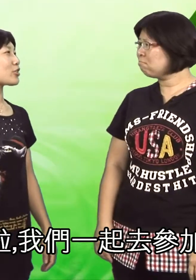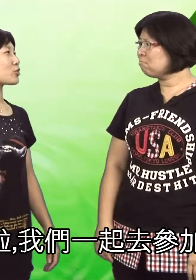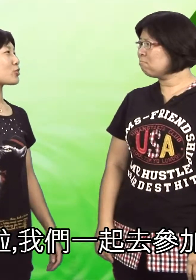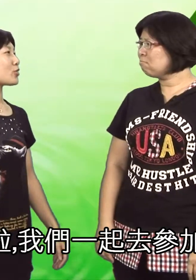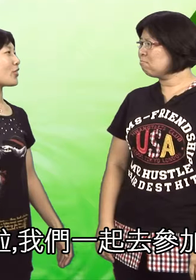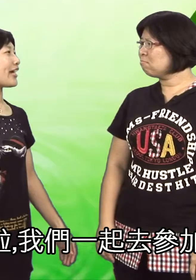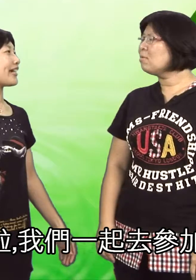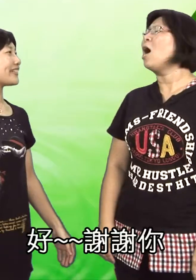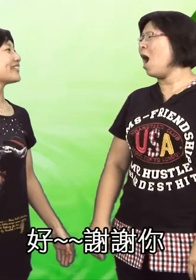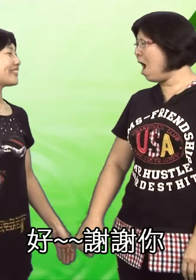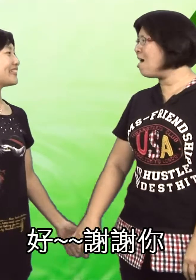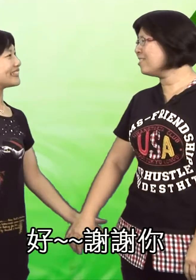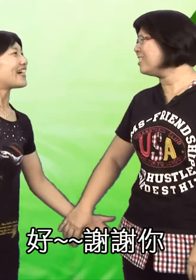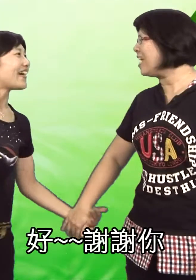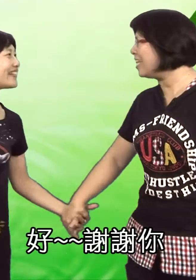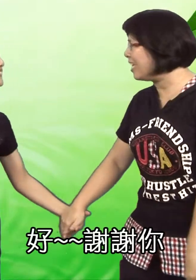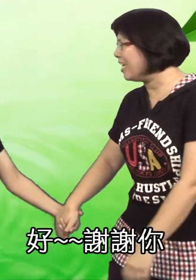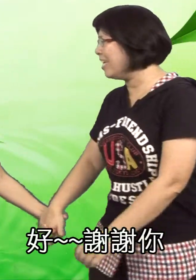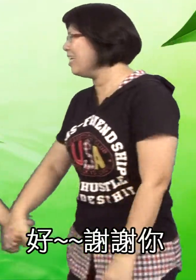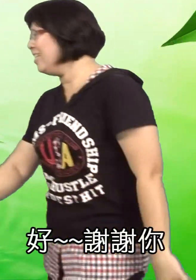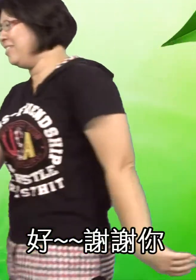组聚会。 好，谢谢你。